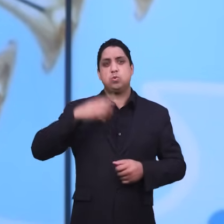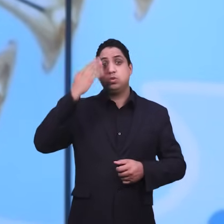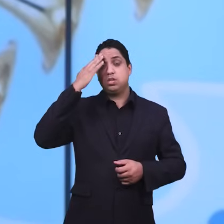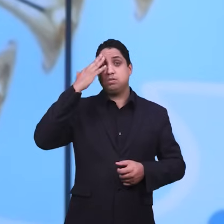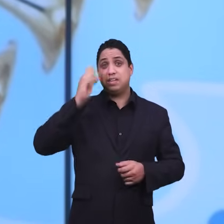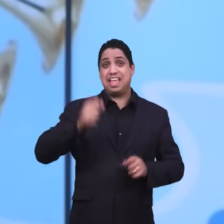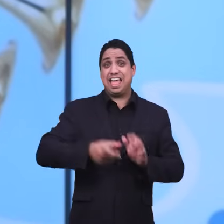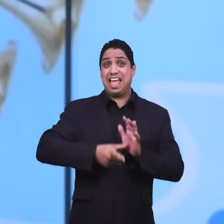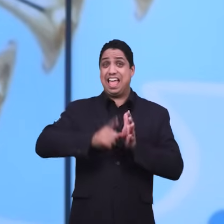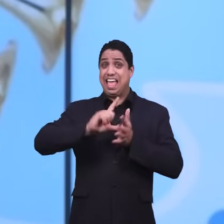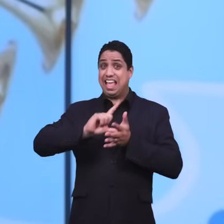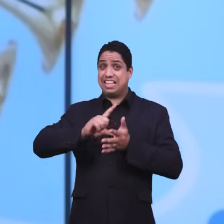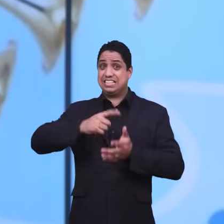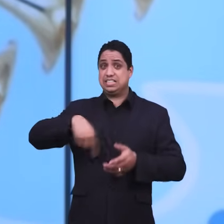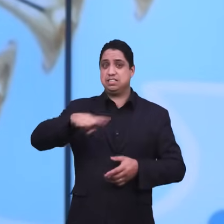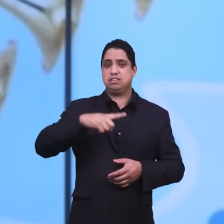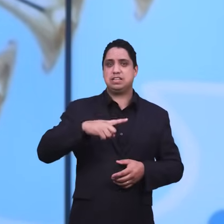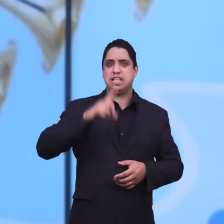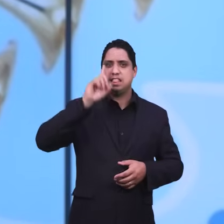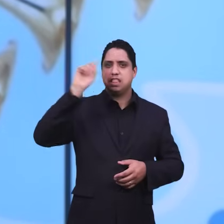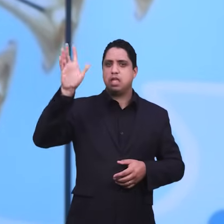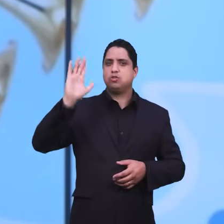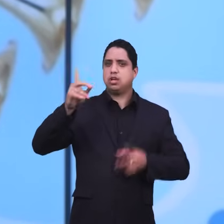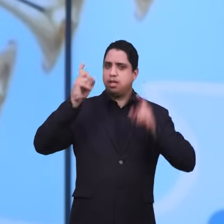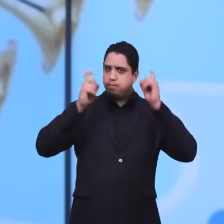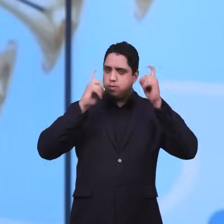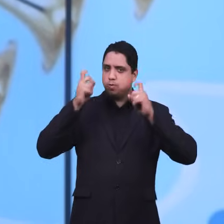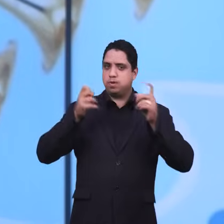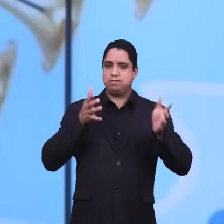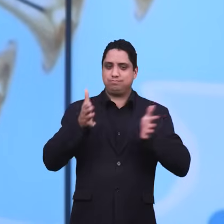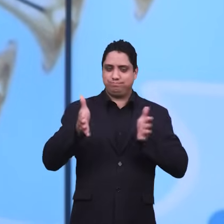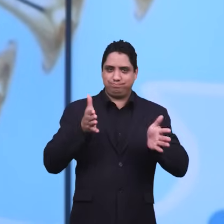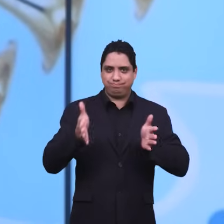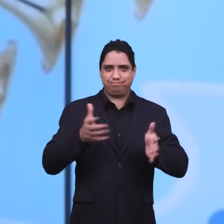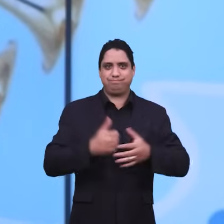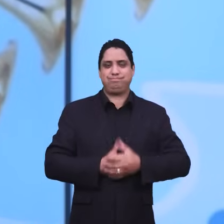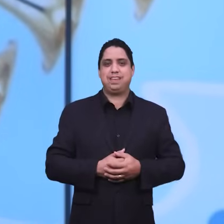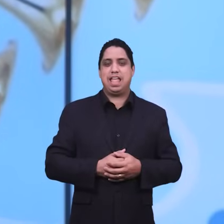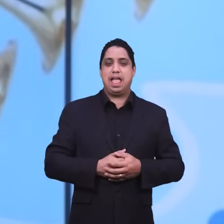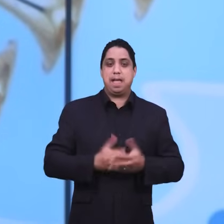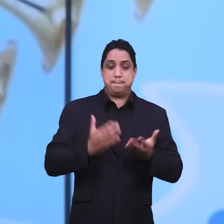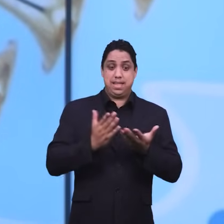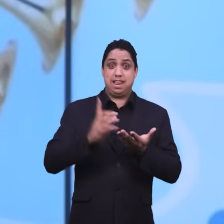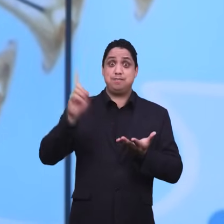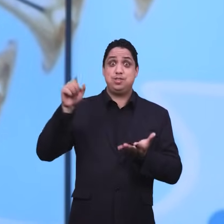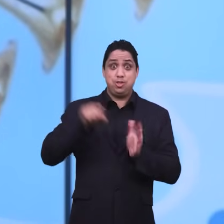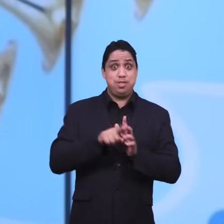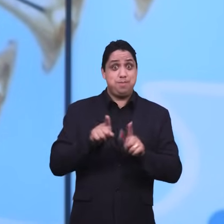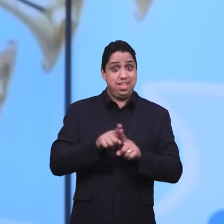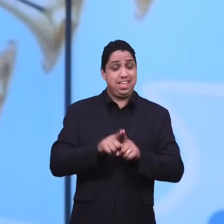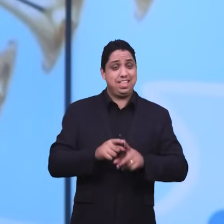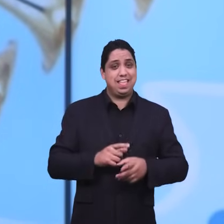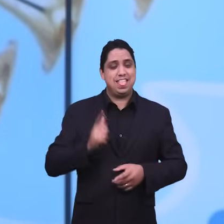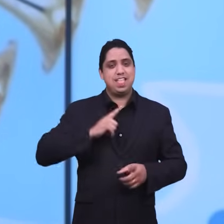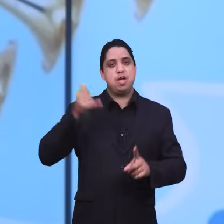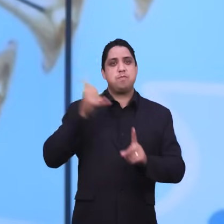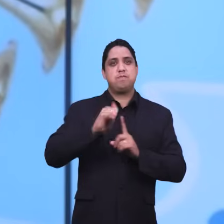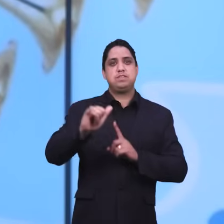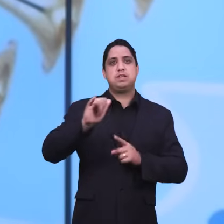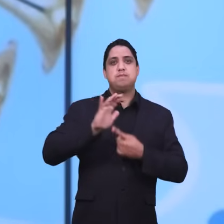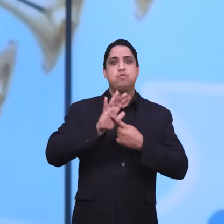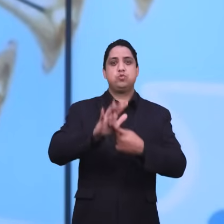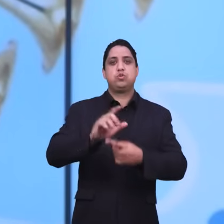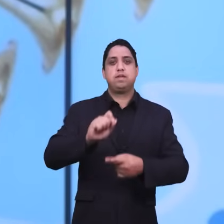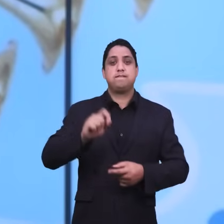que antes de nós, Deus já se preocupou bastante com o acesso à sua palavra. Há até uma profecia que diz, né,